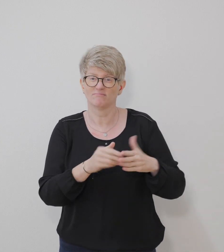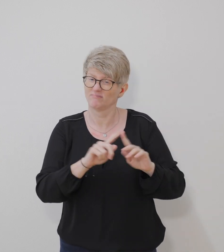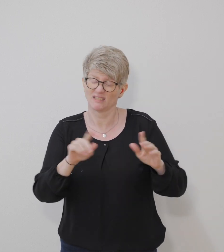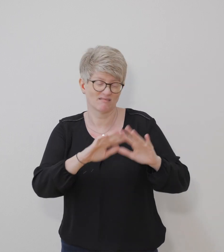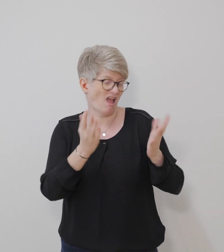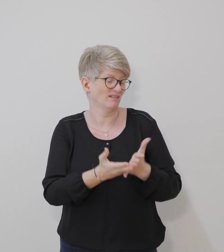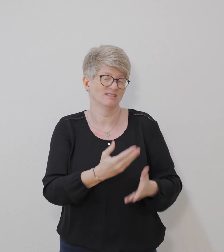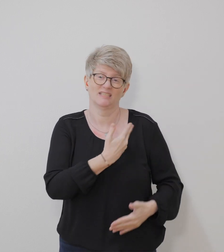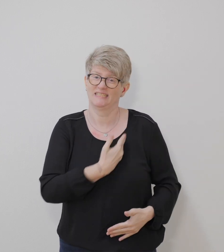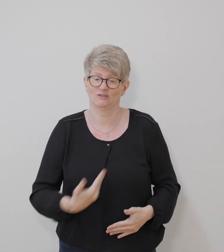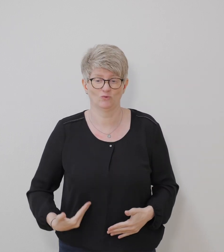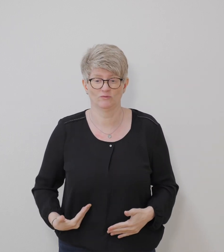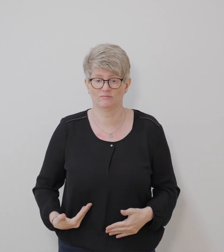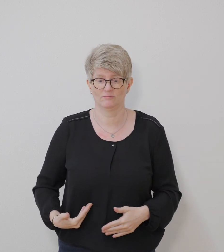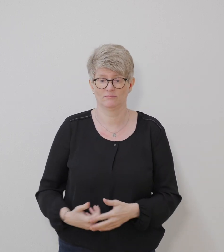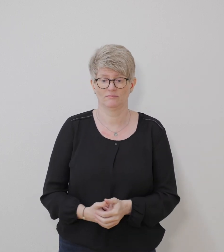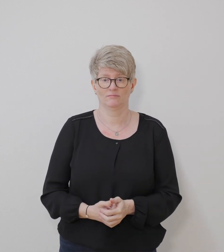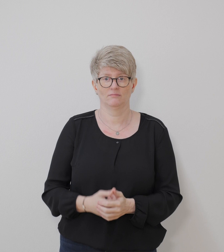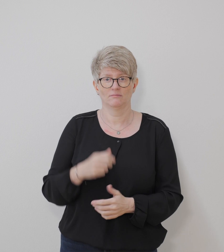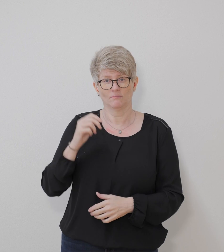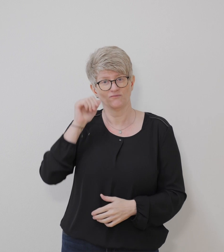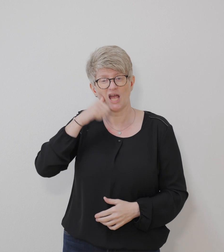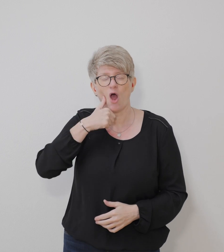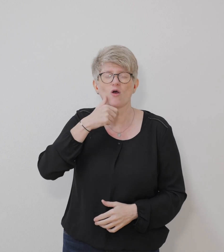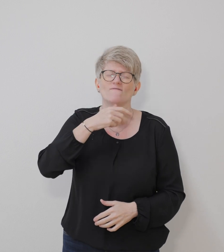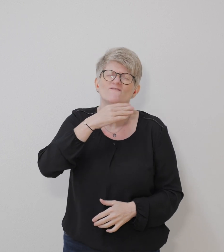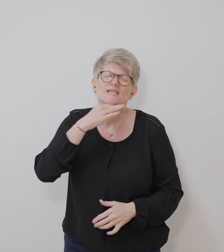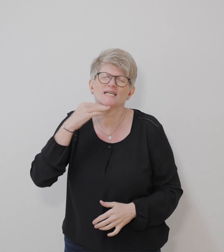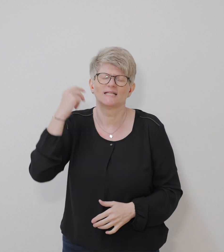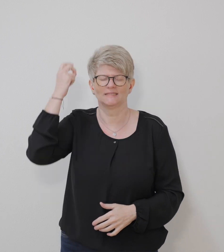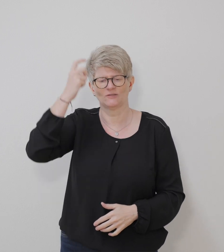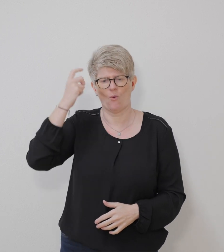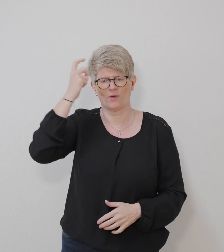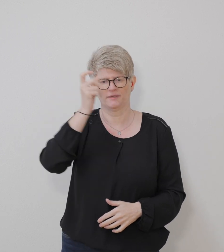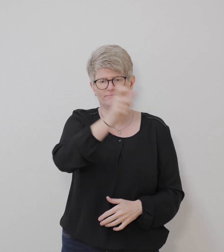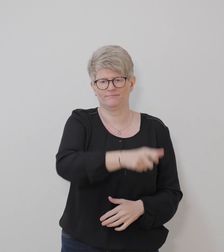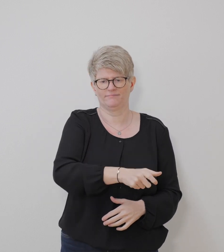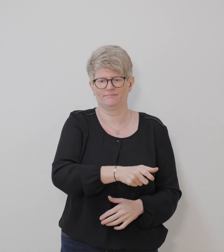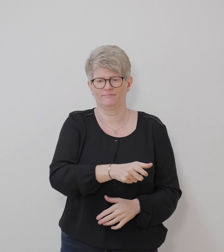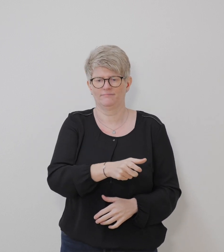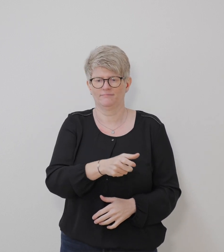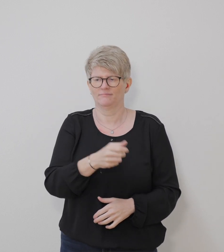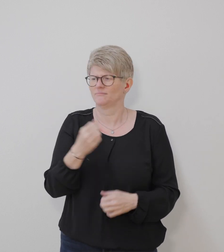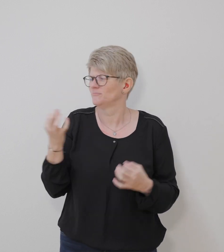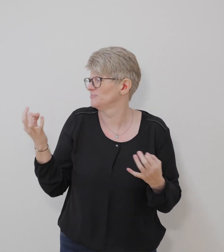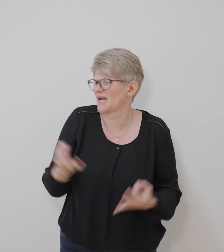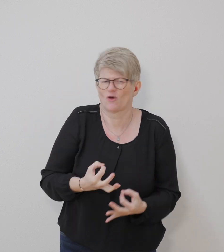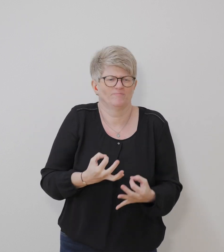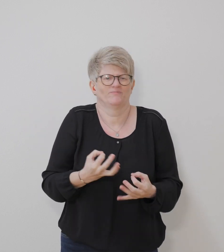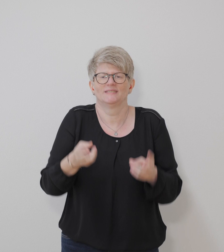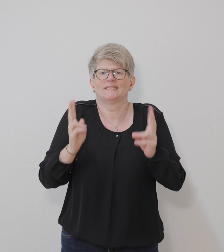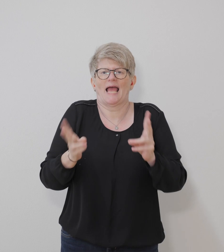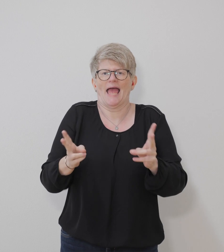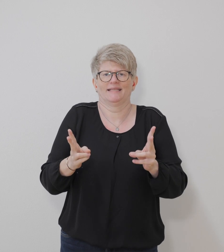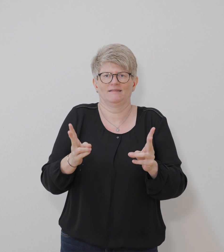müssen, hin und her gerissen. Immer wieder muss sie mit ihrem Kind auf die Intensivstation. Aufgrund